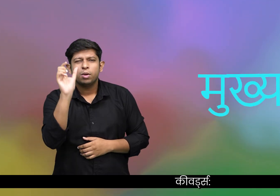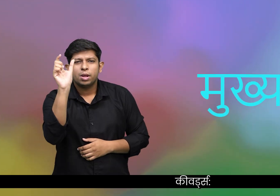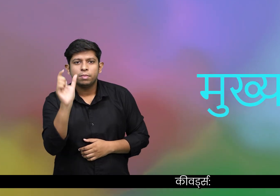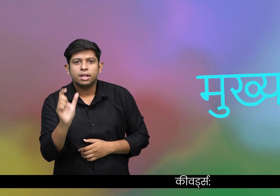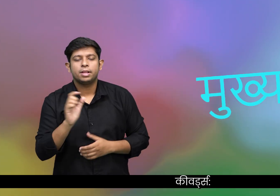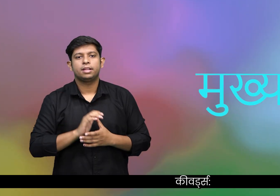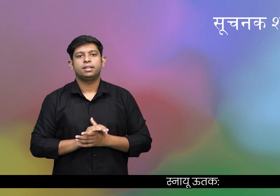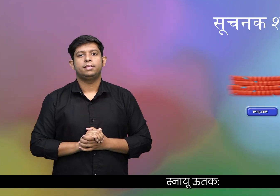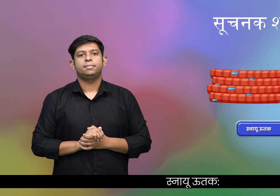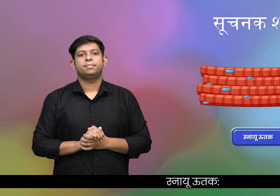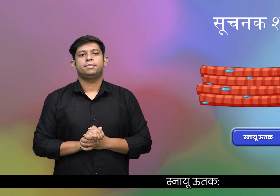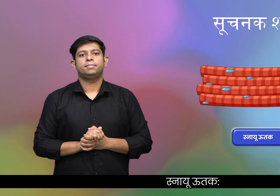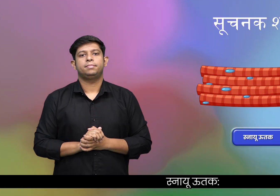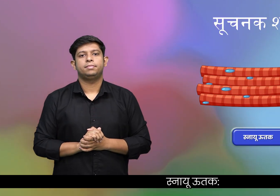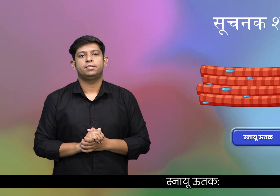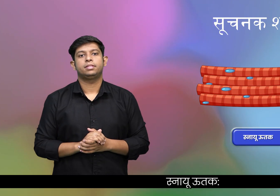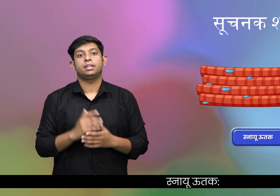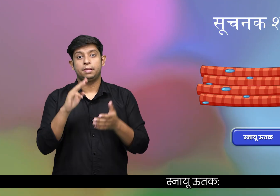कीवर्ड्स: सप्तायू ऊतक.